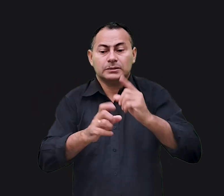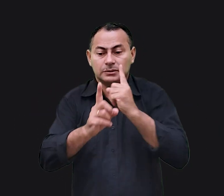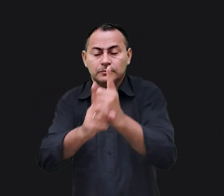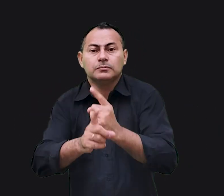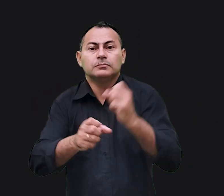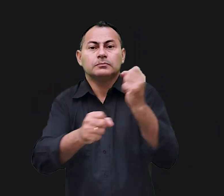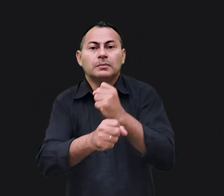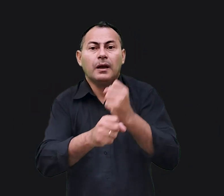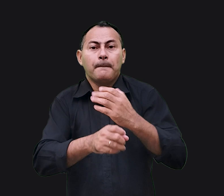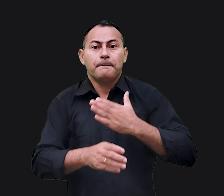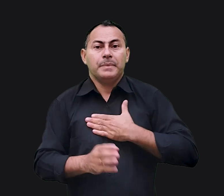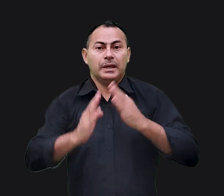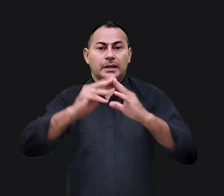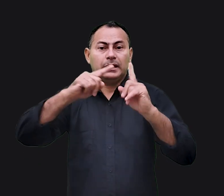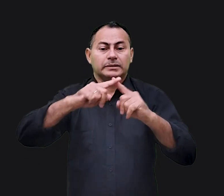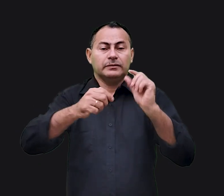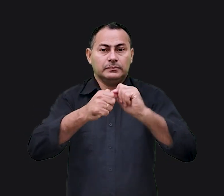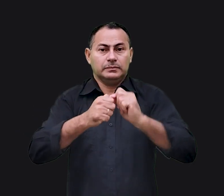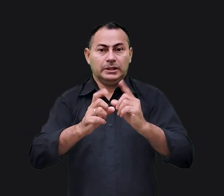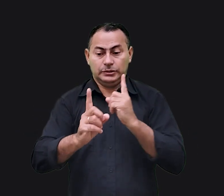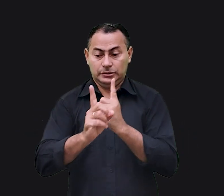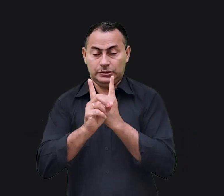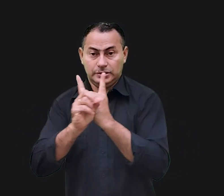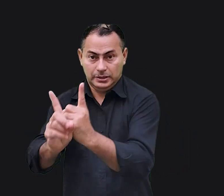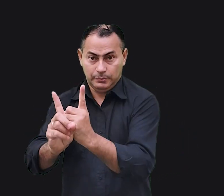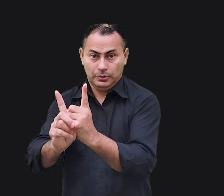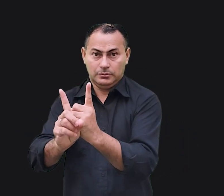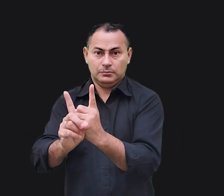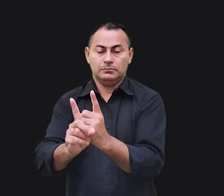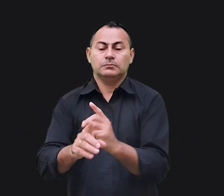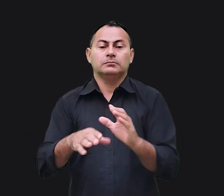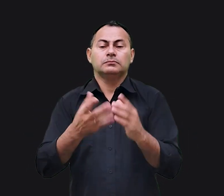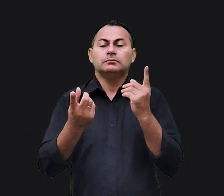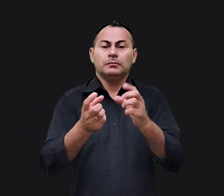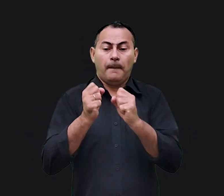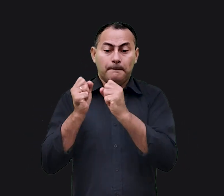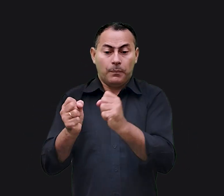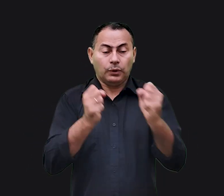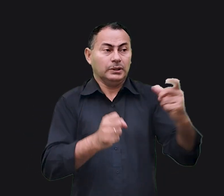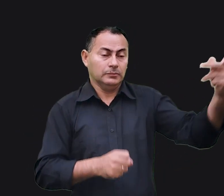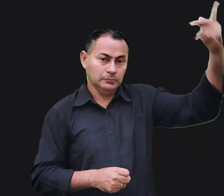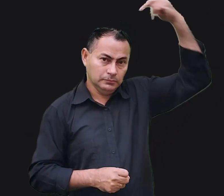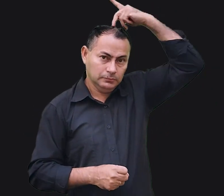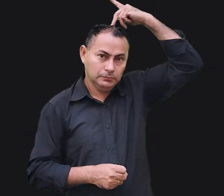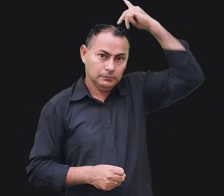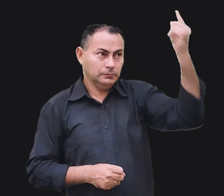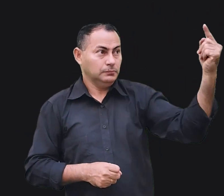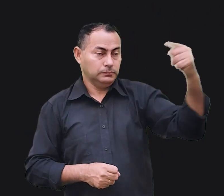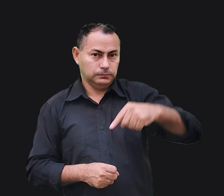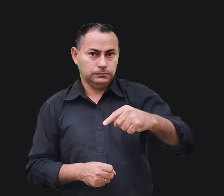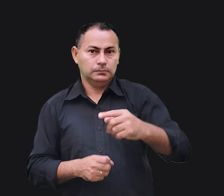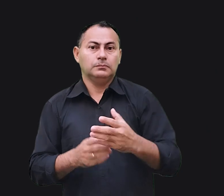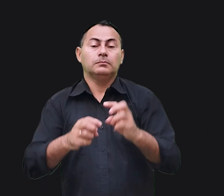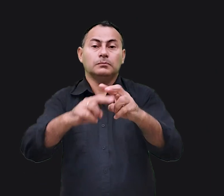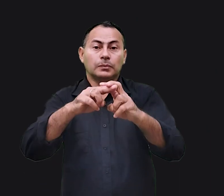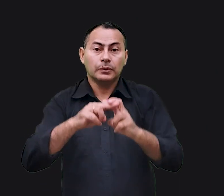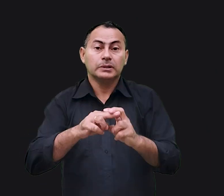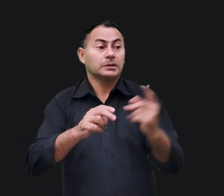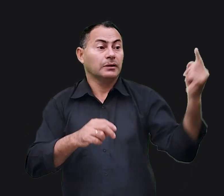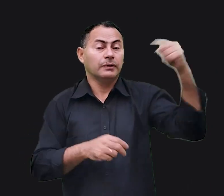igreja fazendo discípulos. Esse é o propósito para o qual o poder do Pentecostes veio. E é por isso que veio no dia